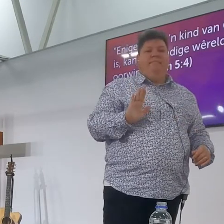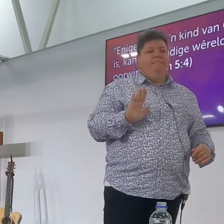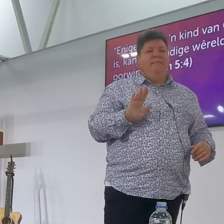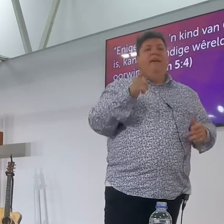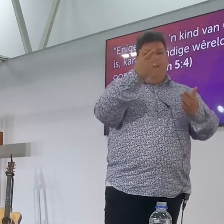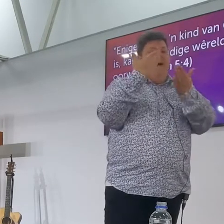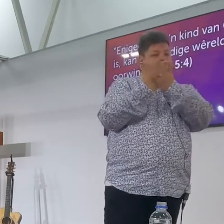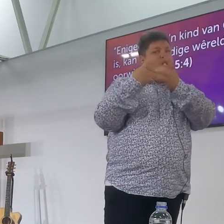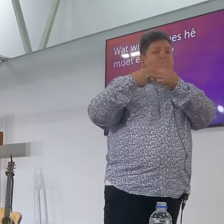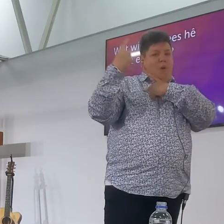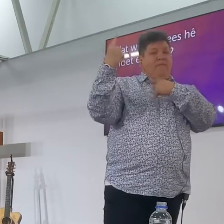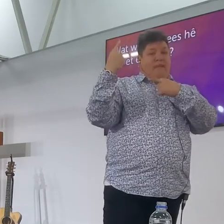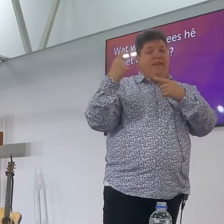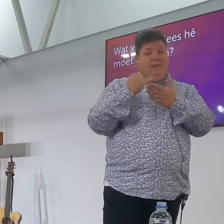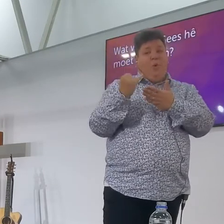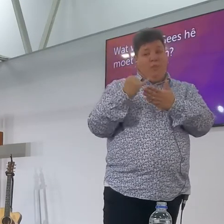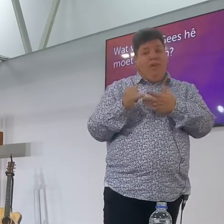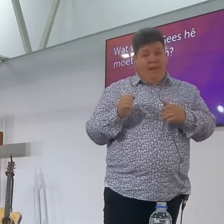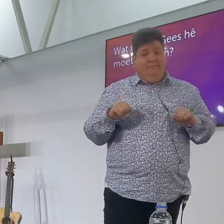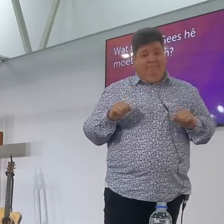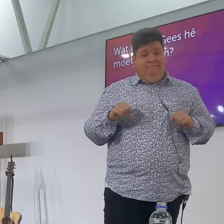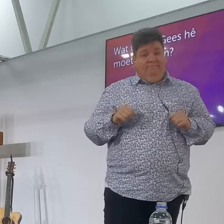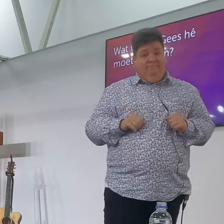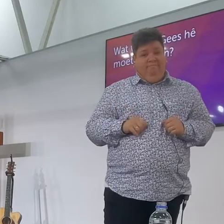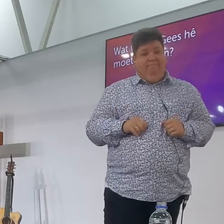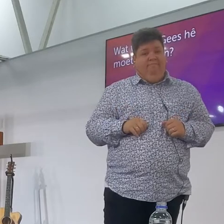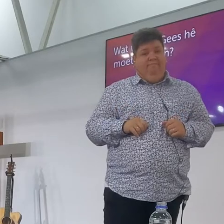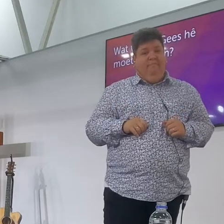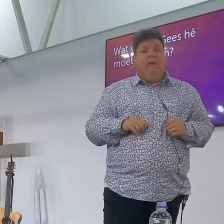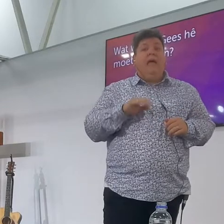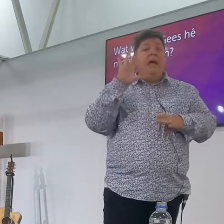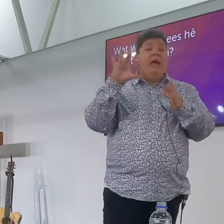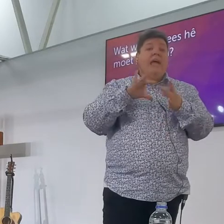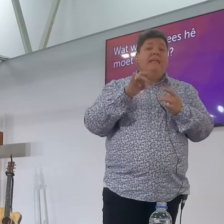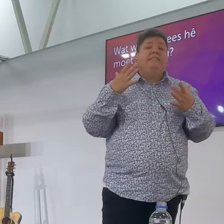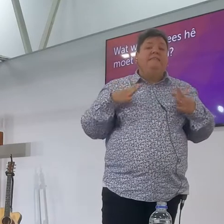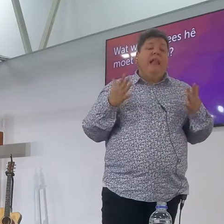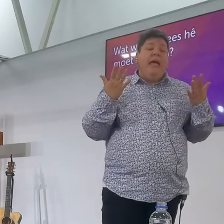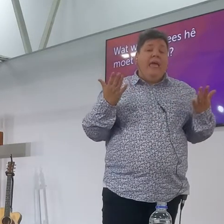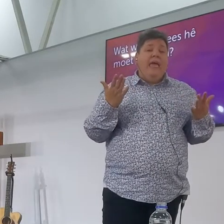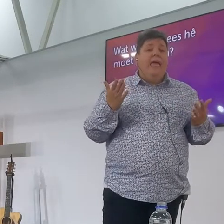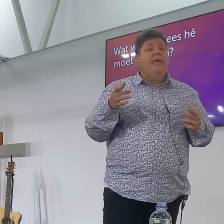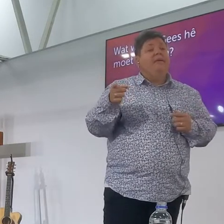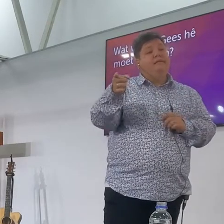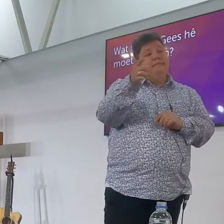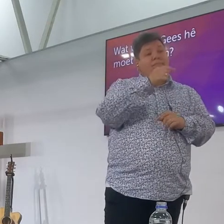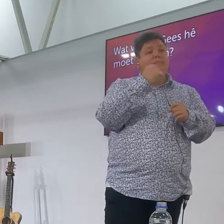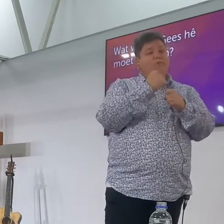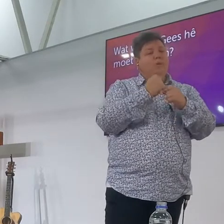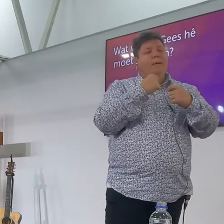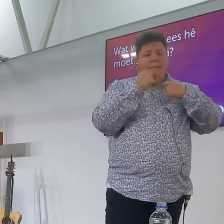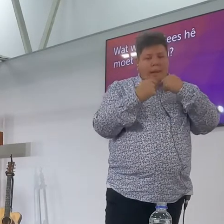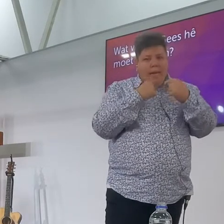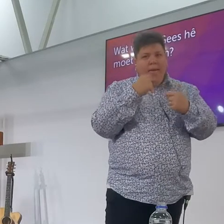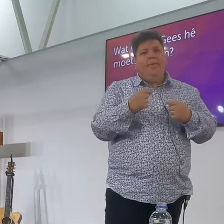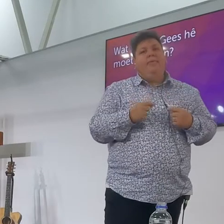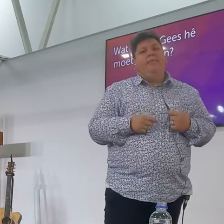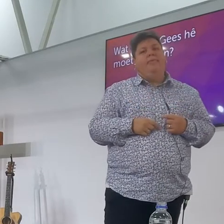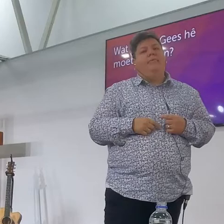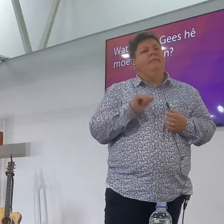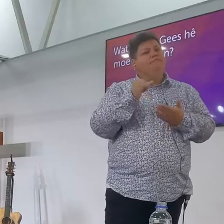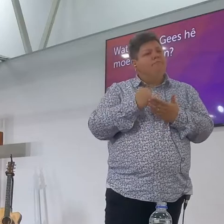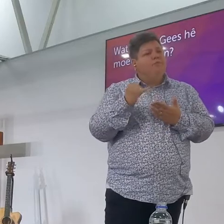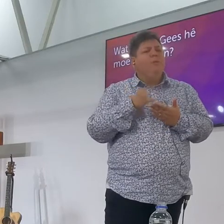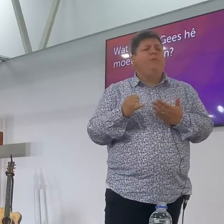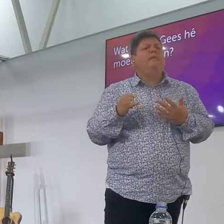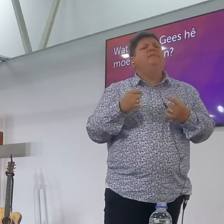Amen? Amen. Okay, so jy kan oorwinning kry. Wat wil die Gees sê moet ek doen? Die Gees wil hê ek moet dit bely. Is daar sonde in jou lewe?